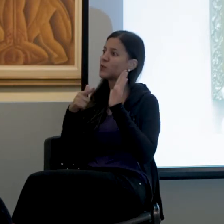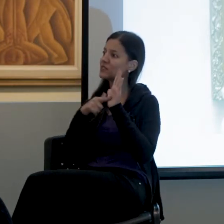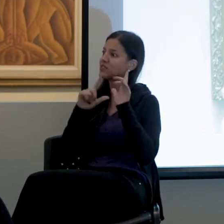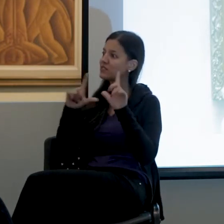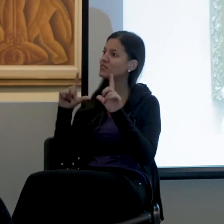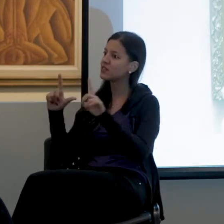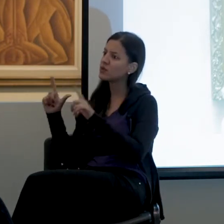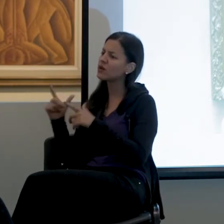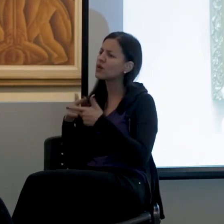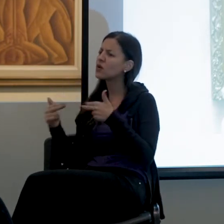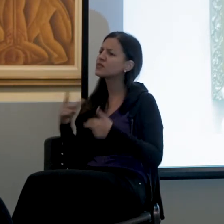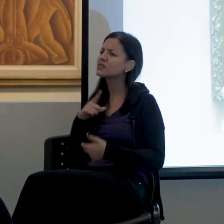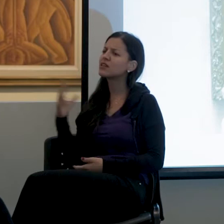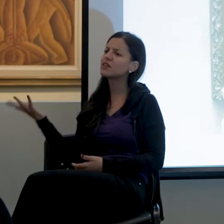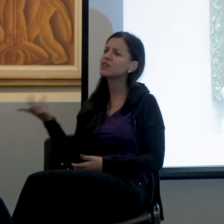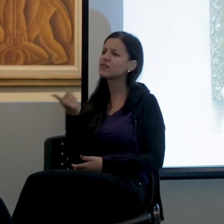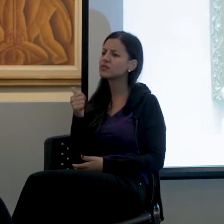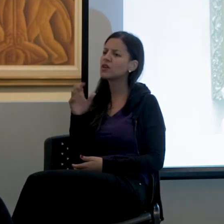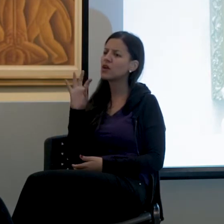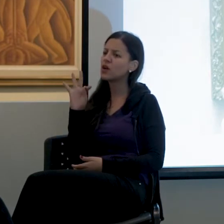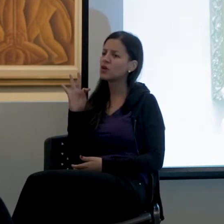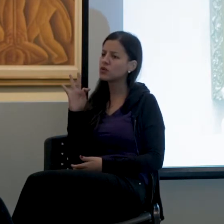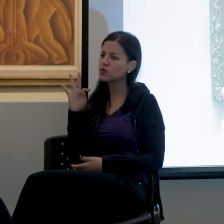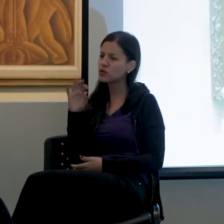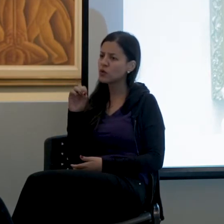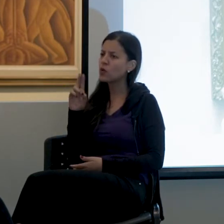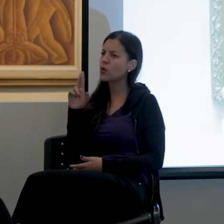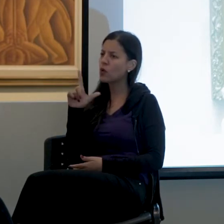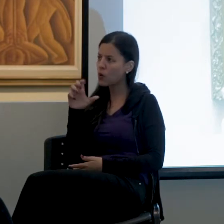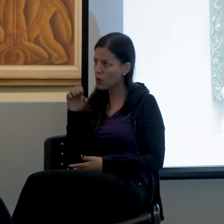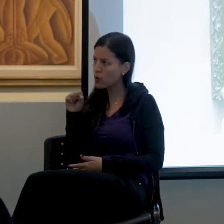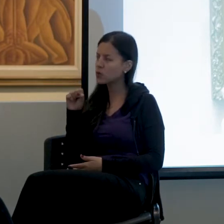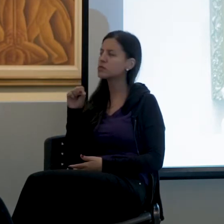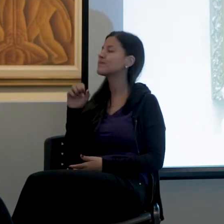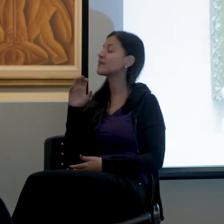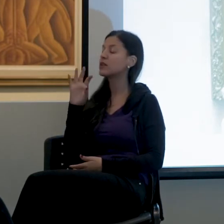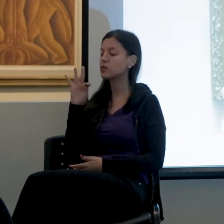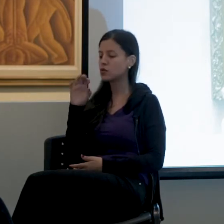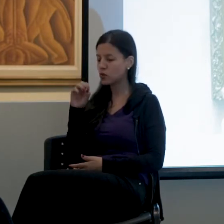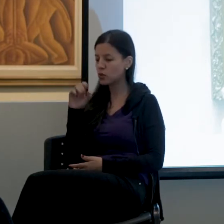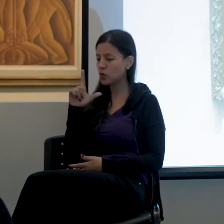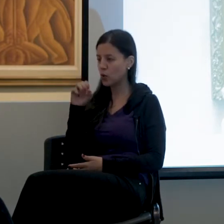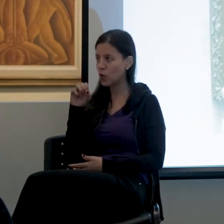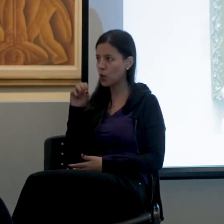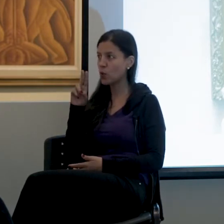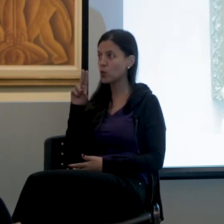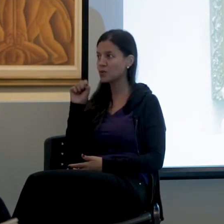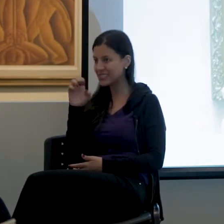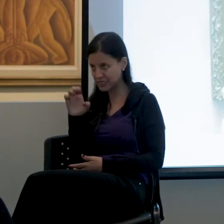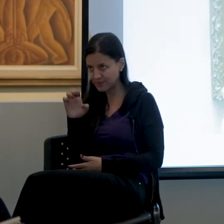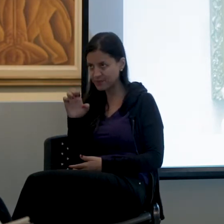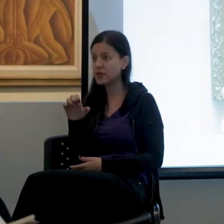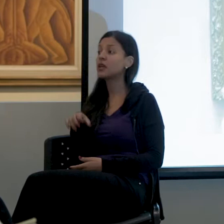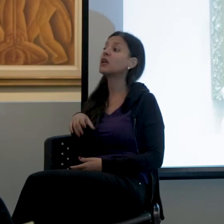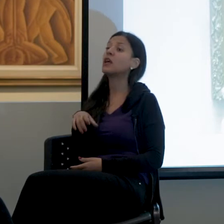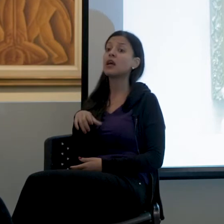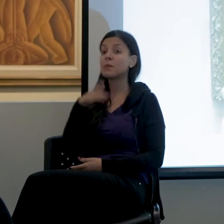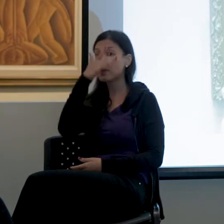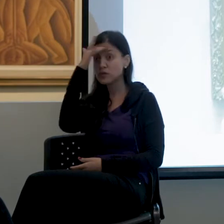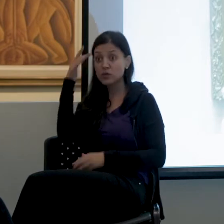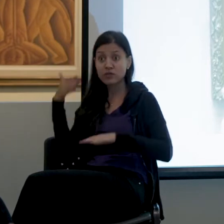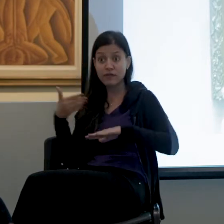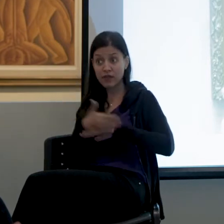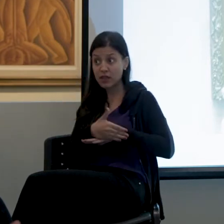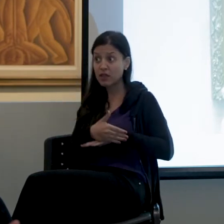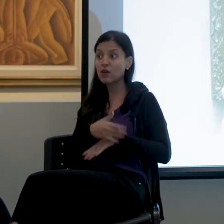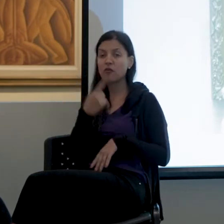né? Eu fui ver várias vezes. E é muito curioso, porque as pessoas veem aquilo e tomam aquela coisa, o